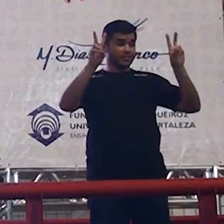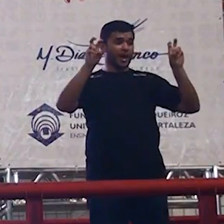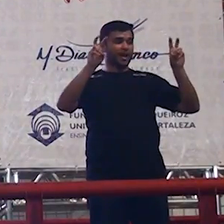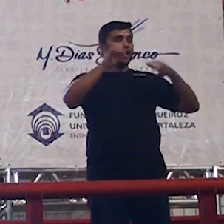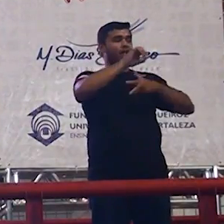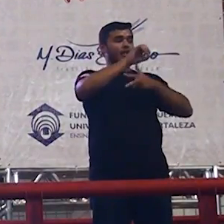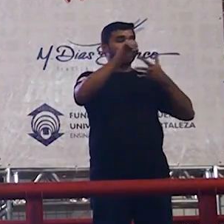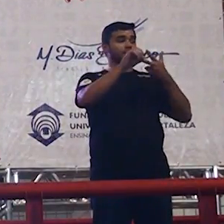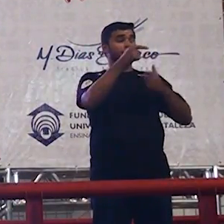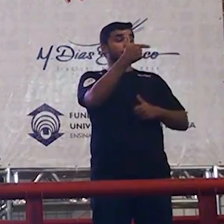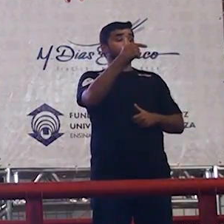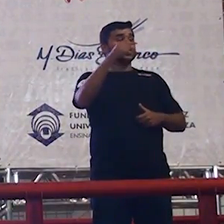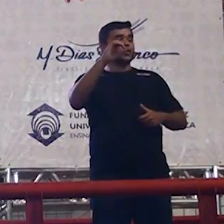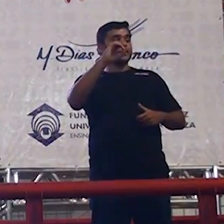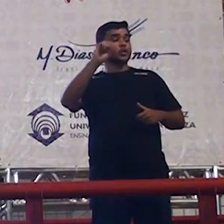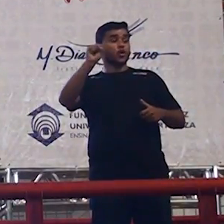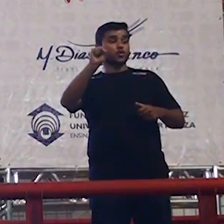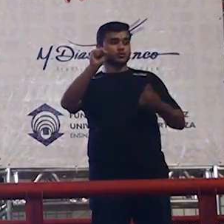Passar aqui rapidinho.